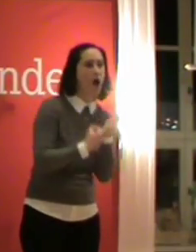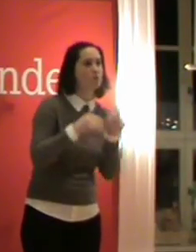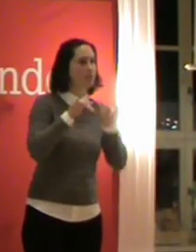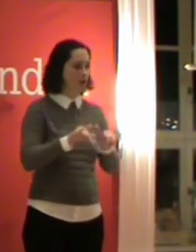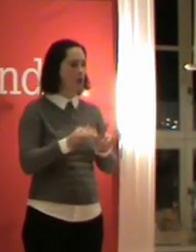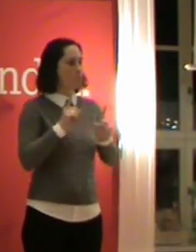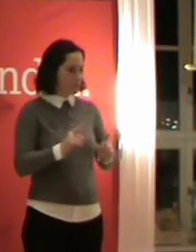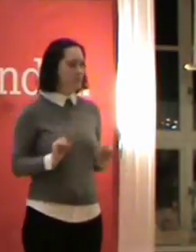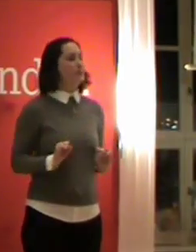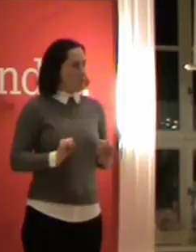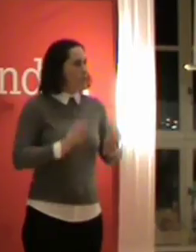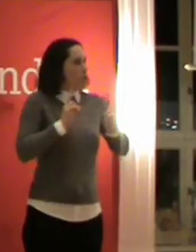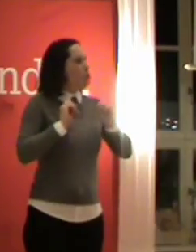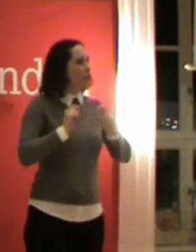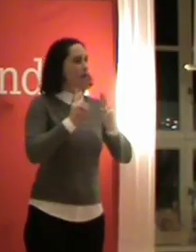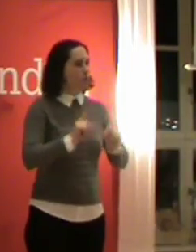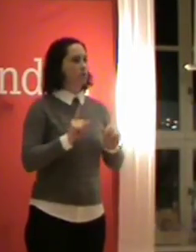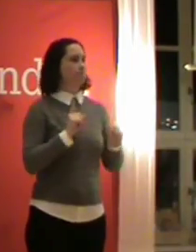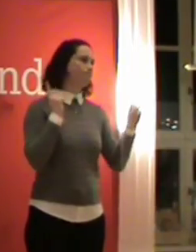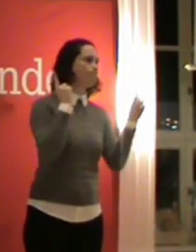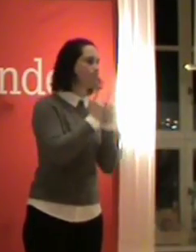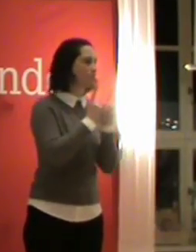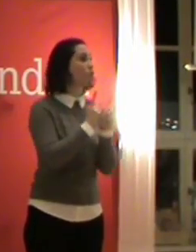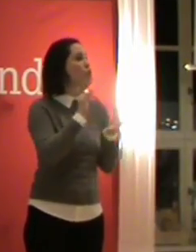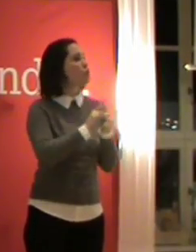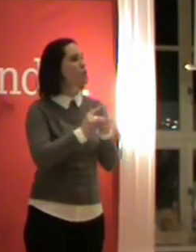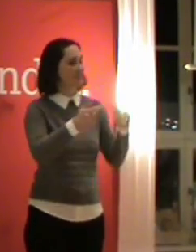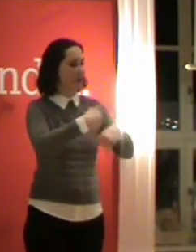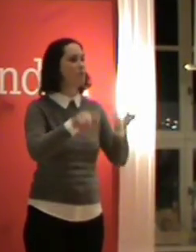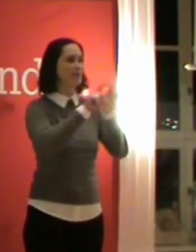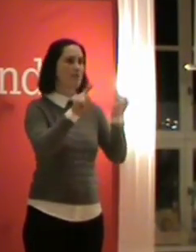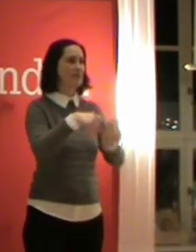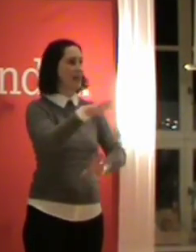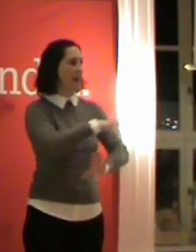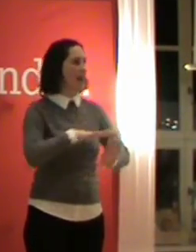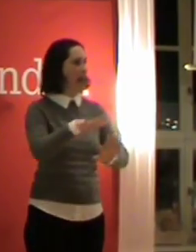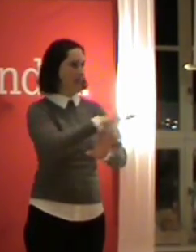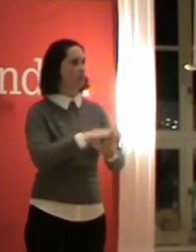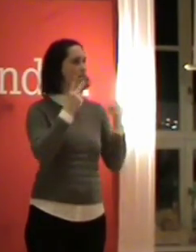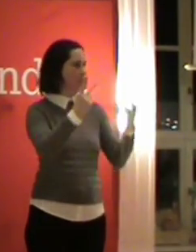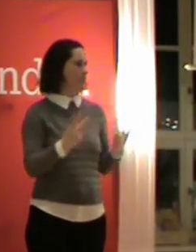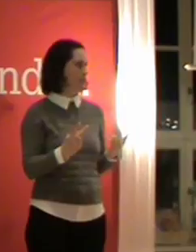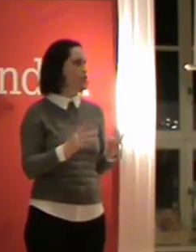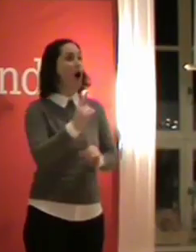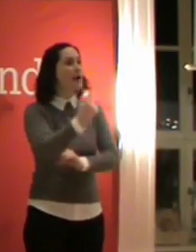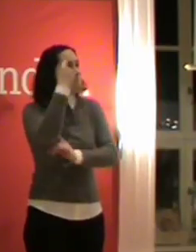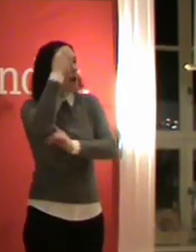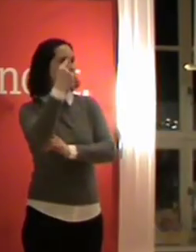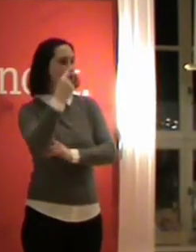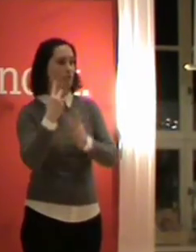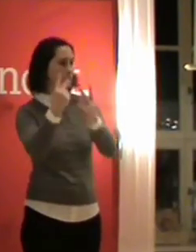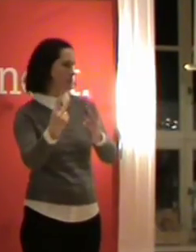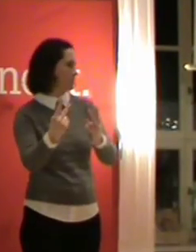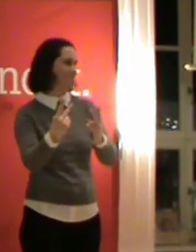wir uns stellen müssen. Denn es geht um unser Land, es geht nicht um die Dominanz einer Meinung, sondern es geht darum,